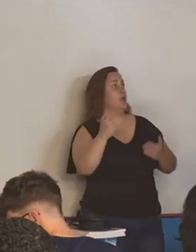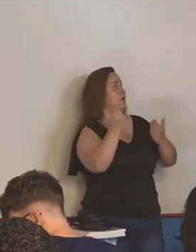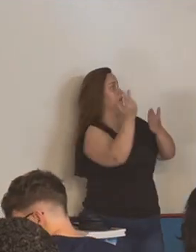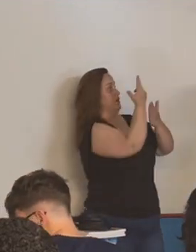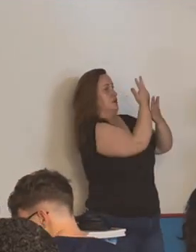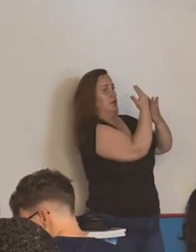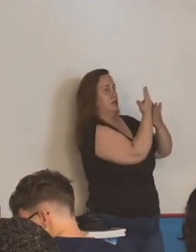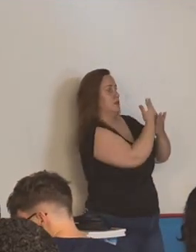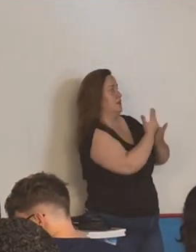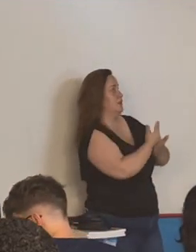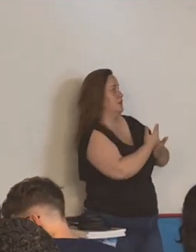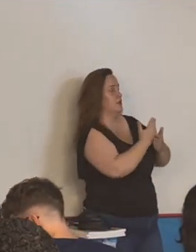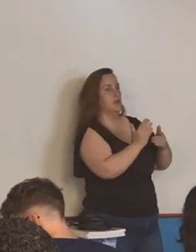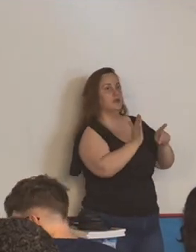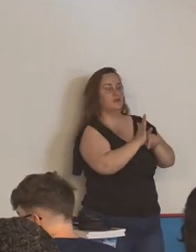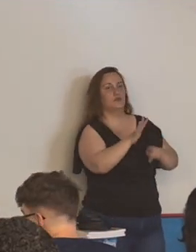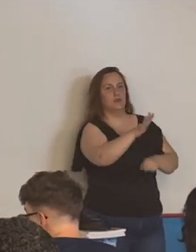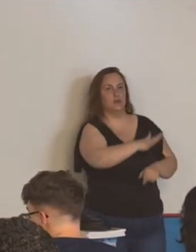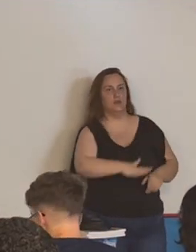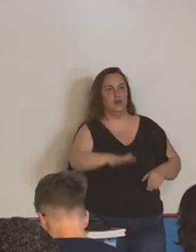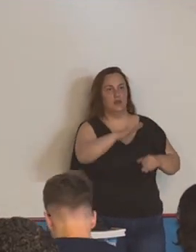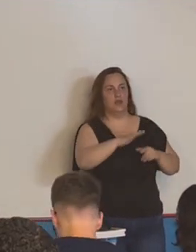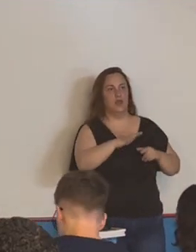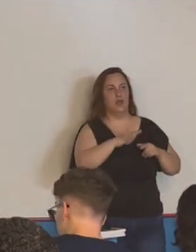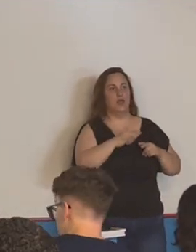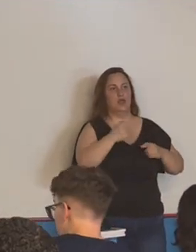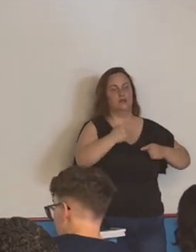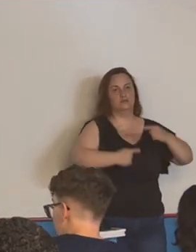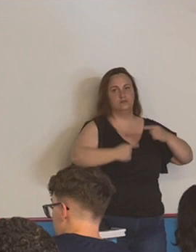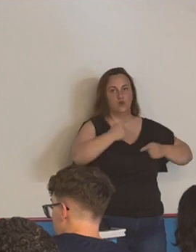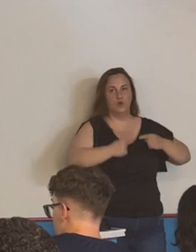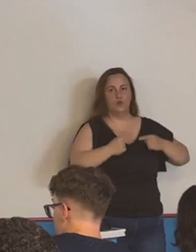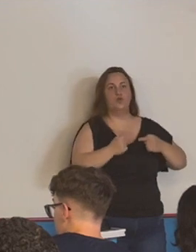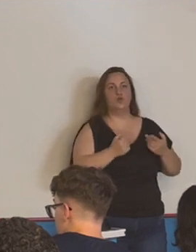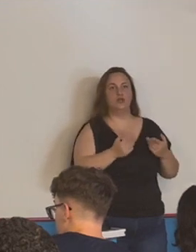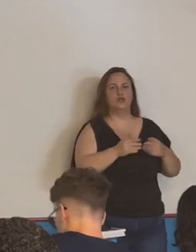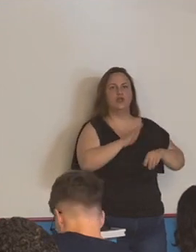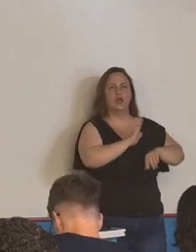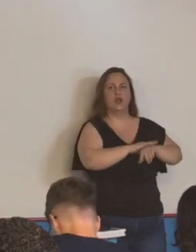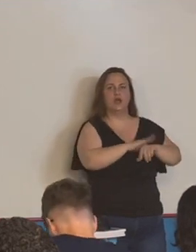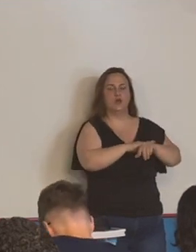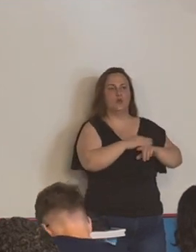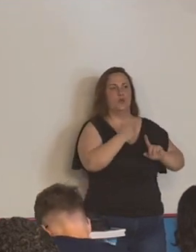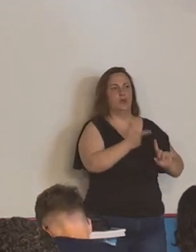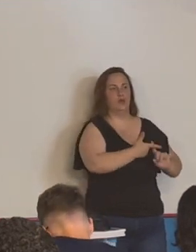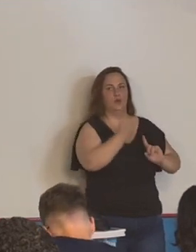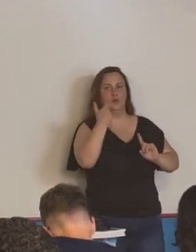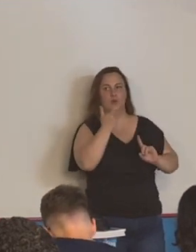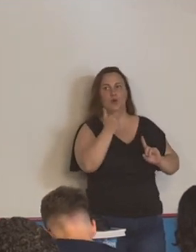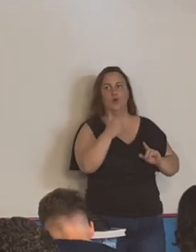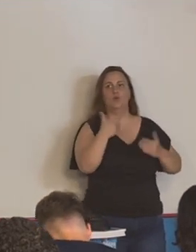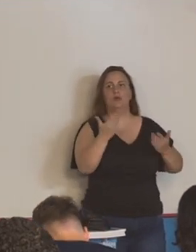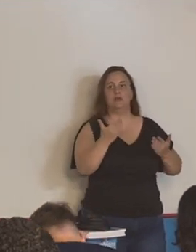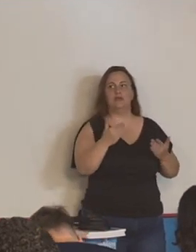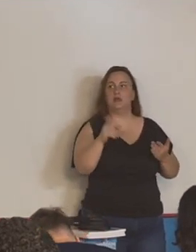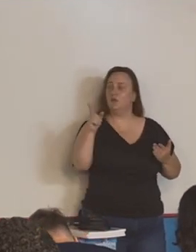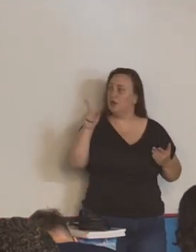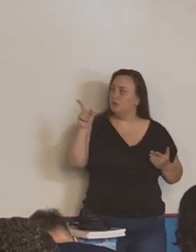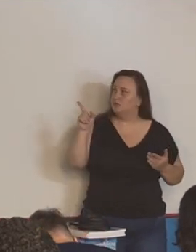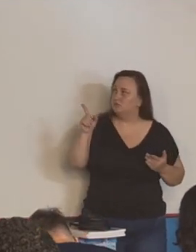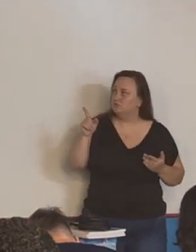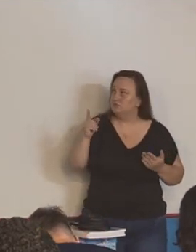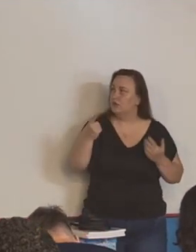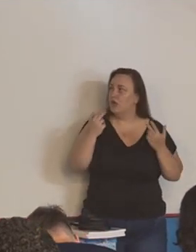Essa é uma tela política, né, da época do golpe, então eu me coloco, então, mais uma vez, eu usei